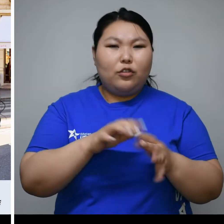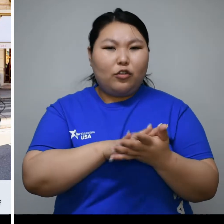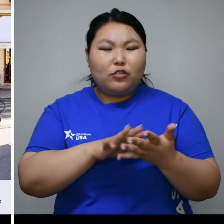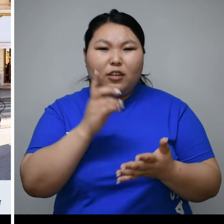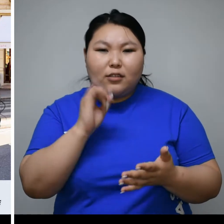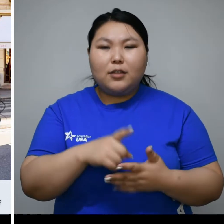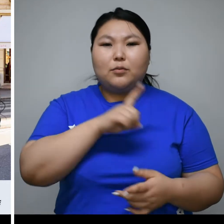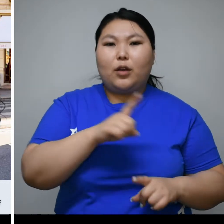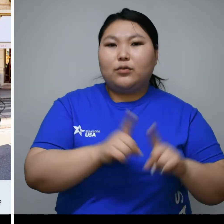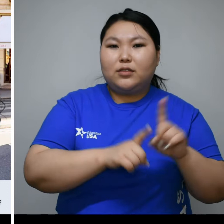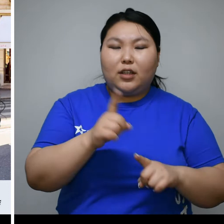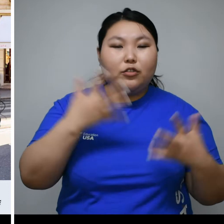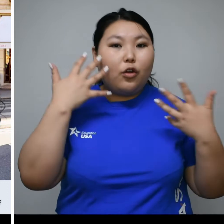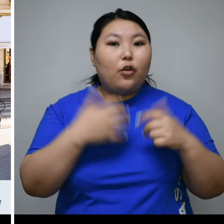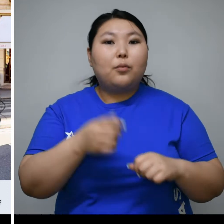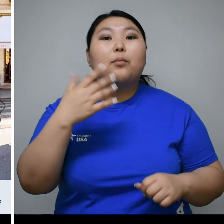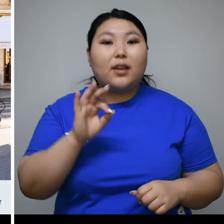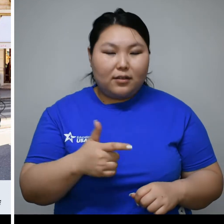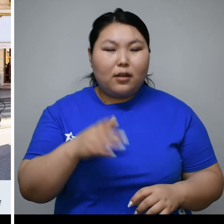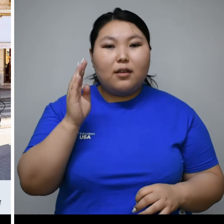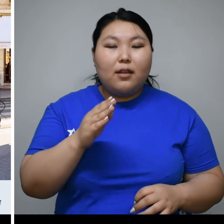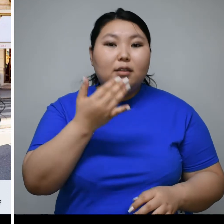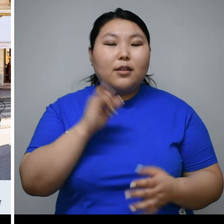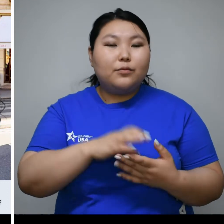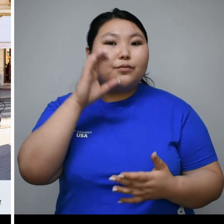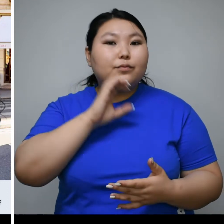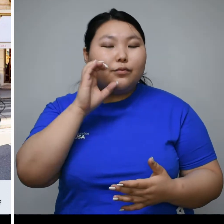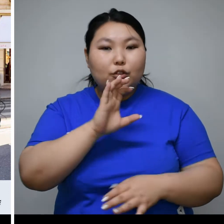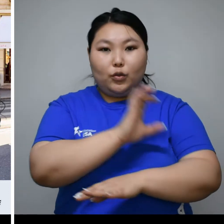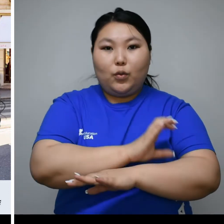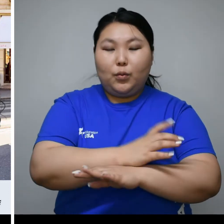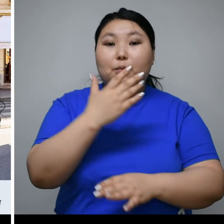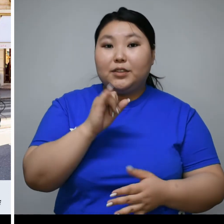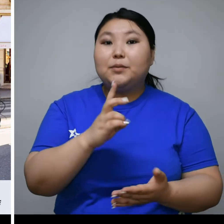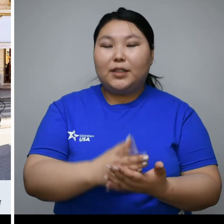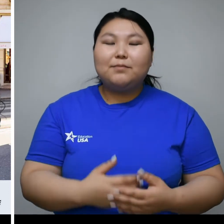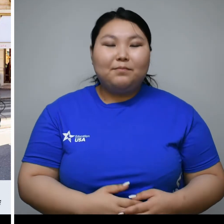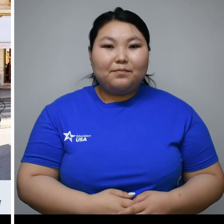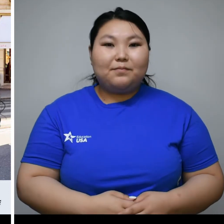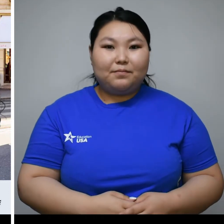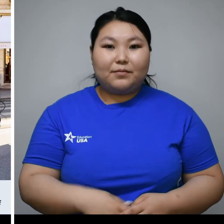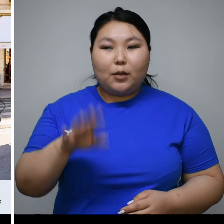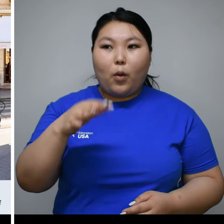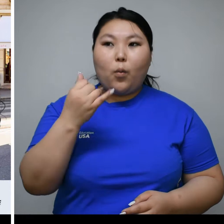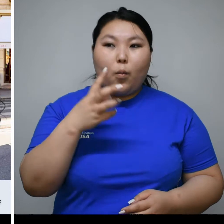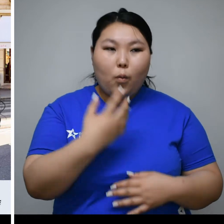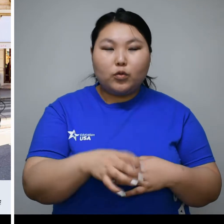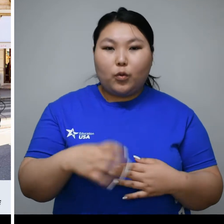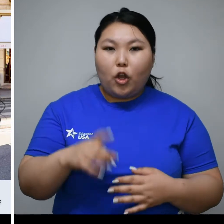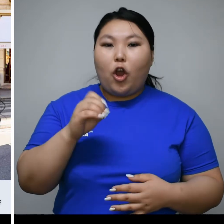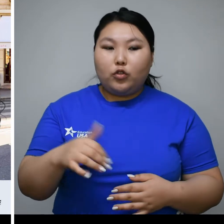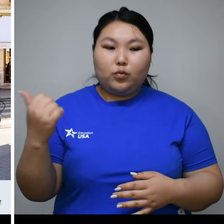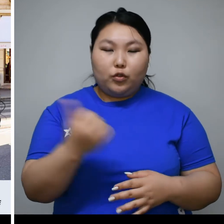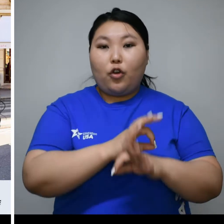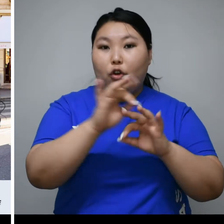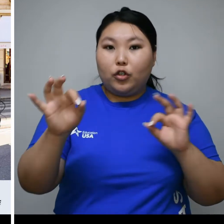хөдөлгөөнтэй тэмцэн уралдаан зохиож идэг. Ер нь тийм сонирхолтой сургууль гэсэн байгаа. Аа. Тийм, мууж мууж хот